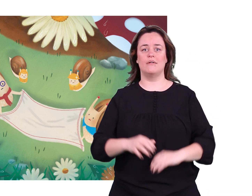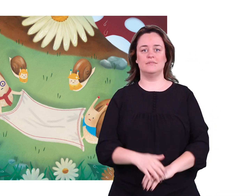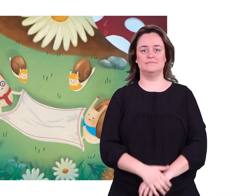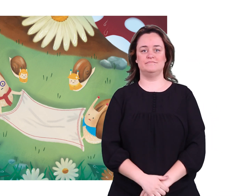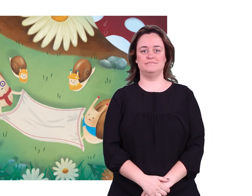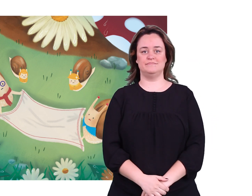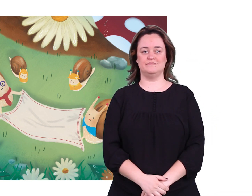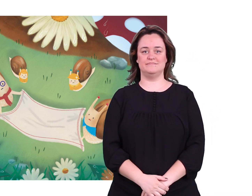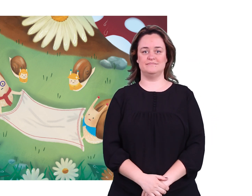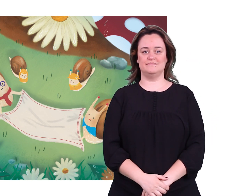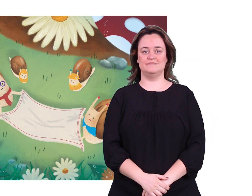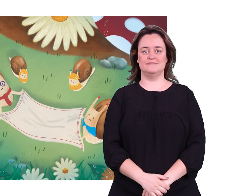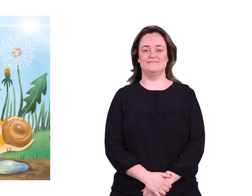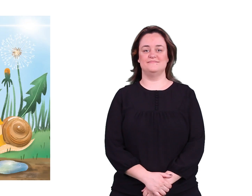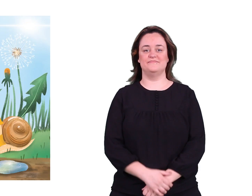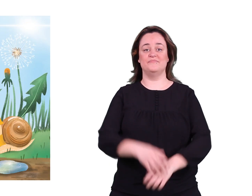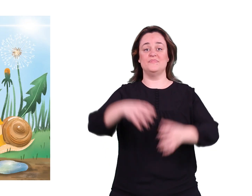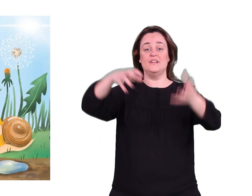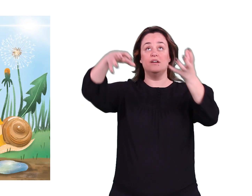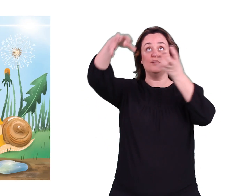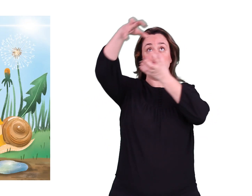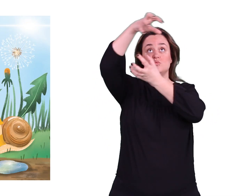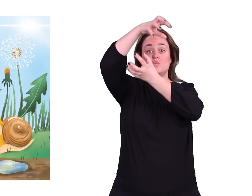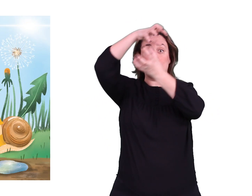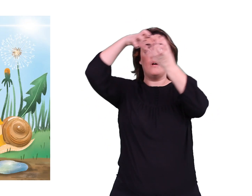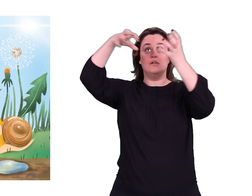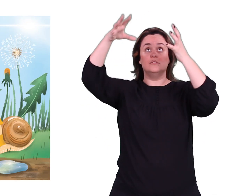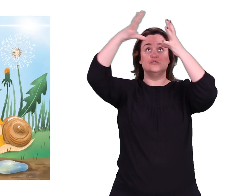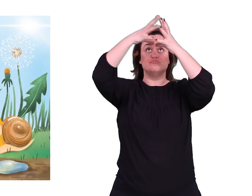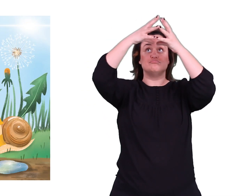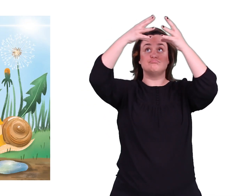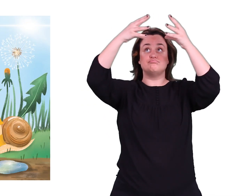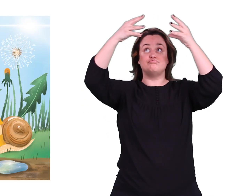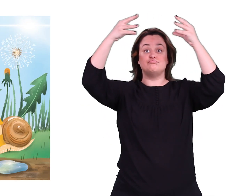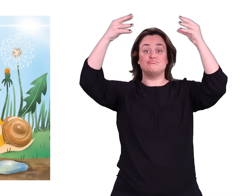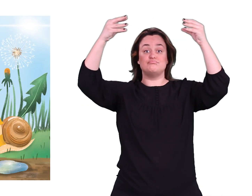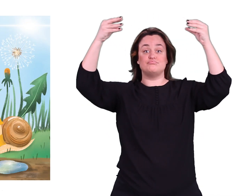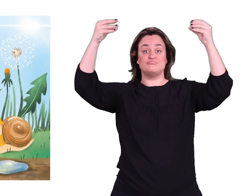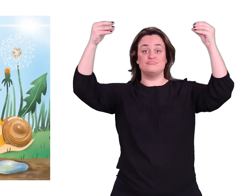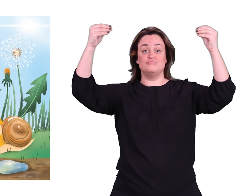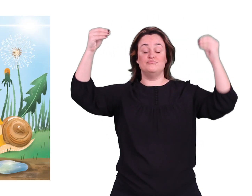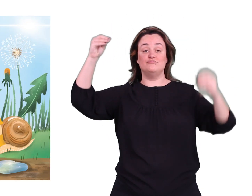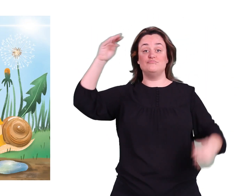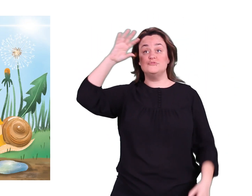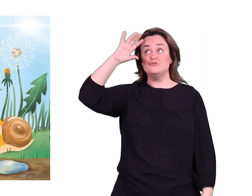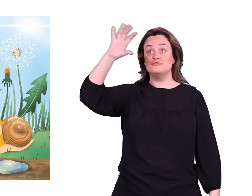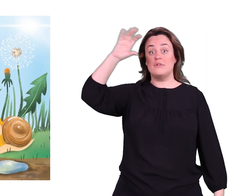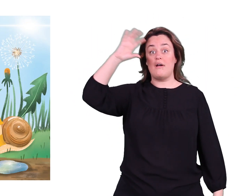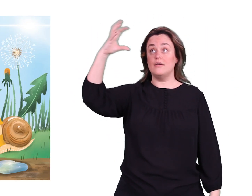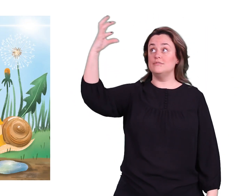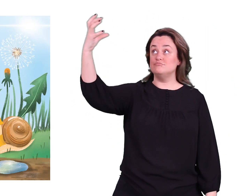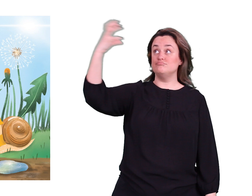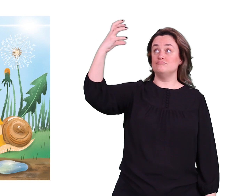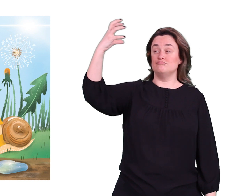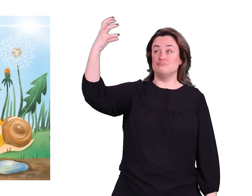Les nuages se dispersent. laissant place à un